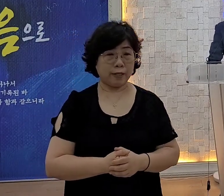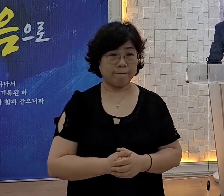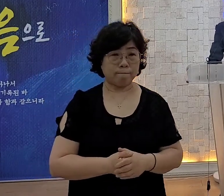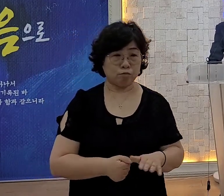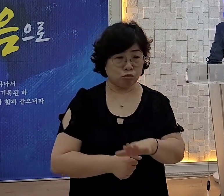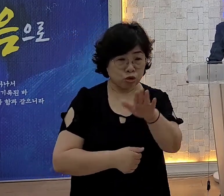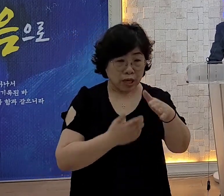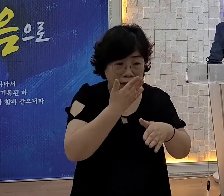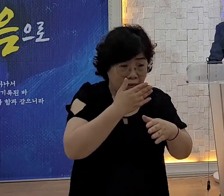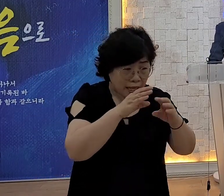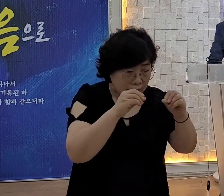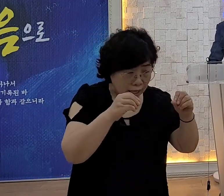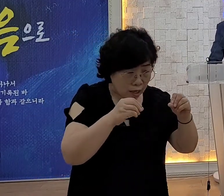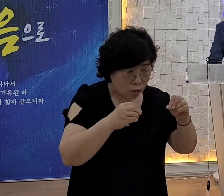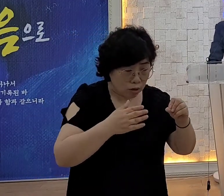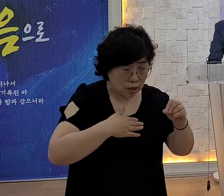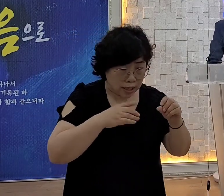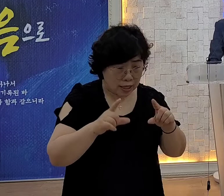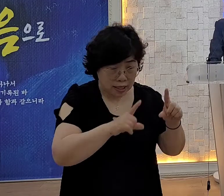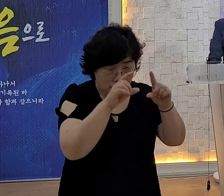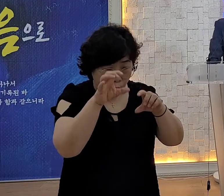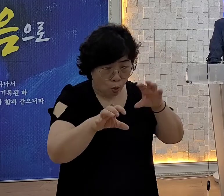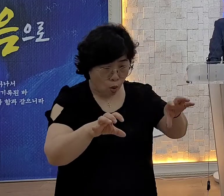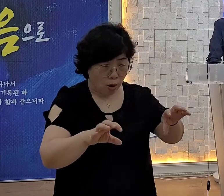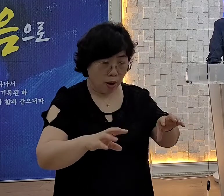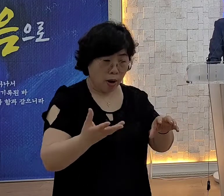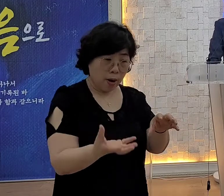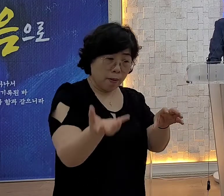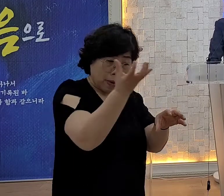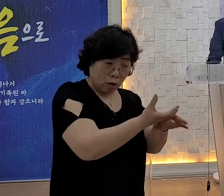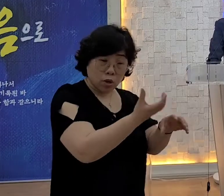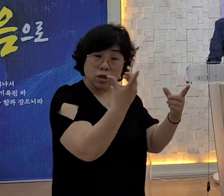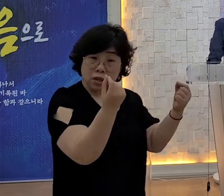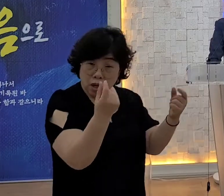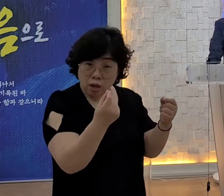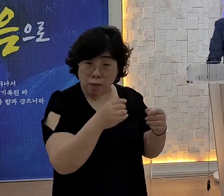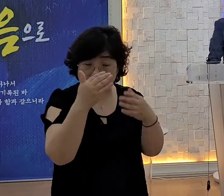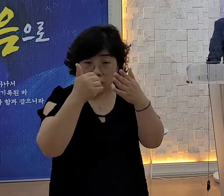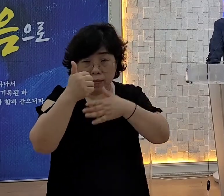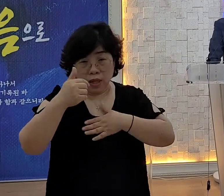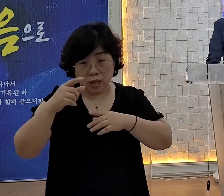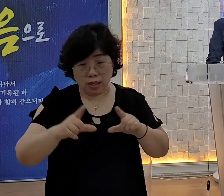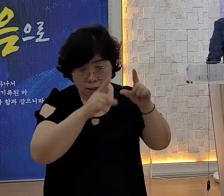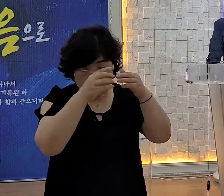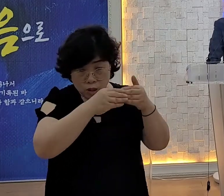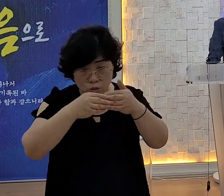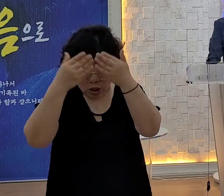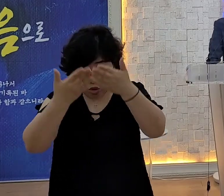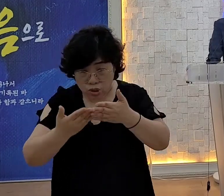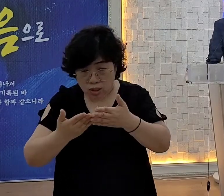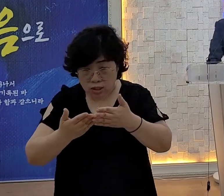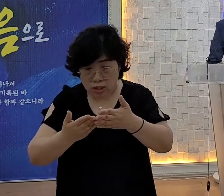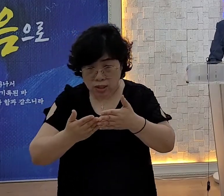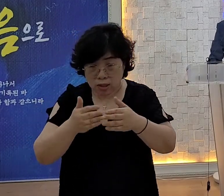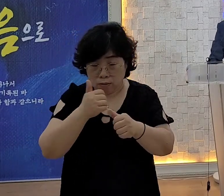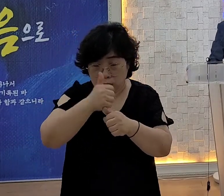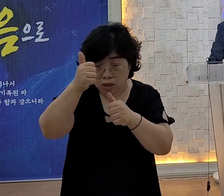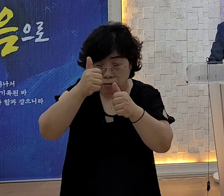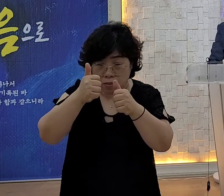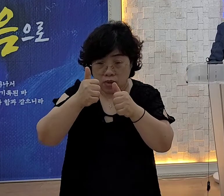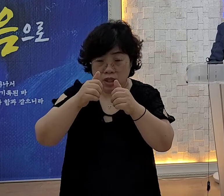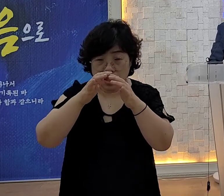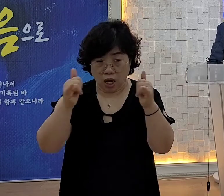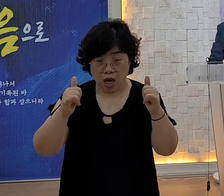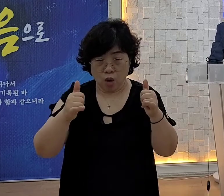우리가 가나안 땅으로 내 삶을 완전히 전환해서 가다 보면 하나님께서 나를 인도해 주시는 참다운 믿음의 승리자로 우뚝 서게